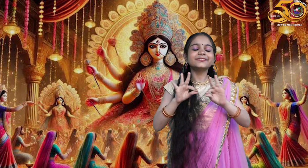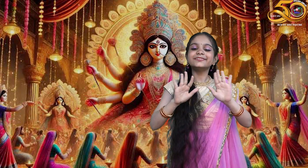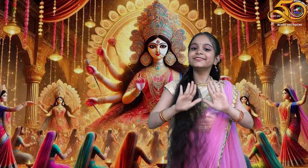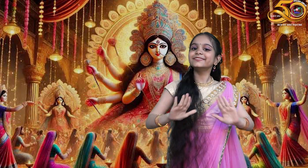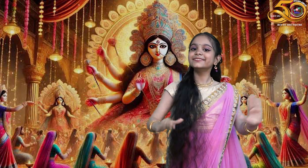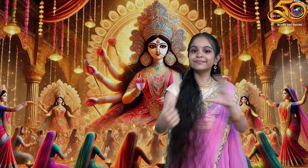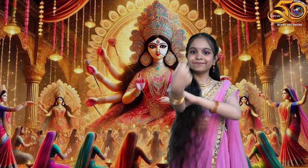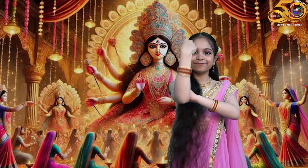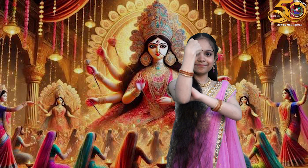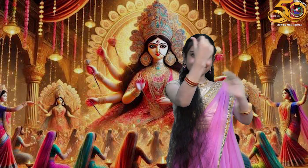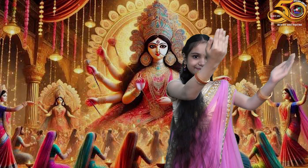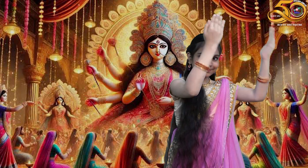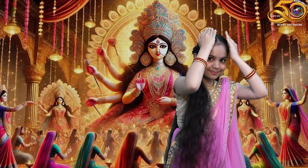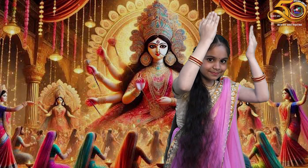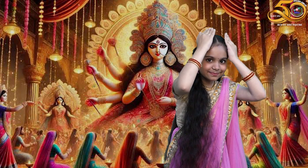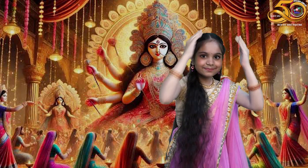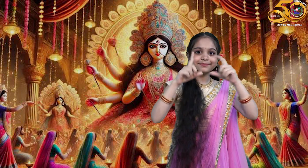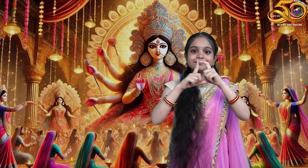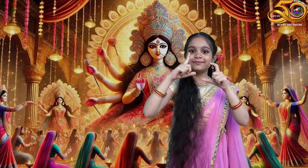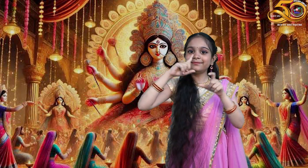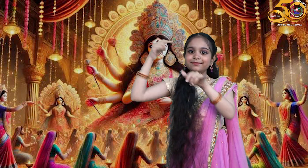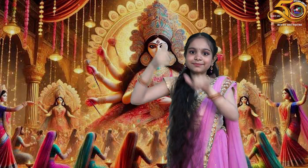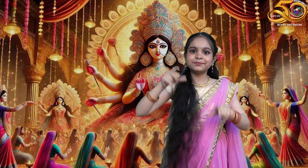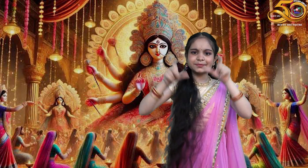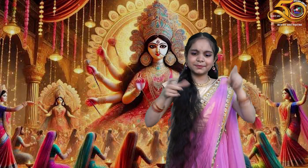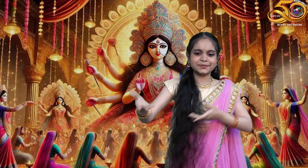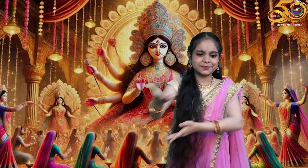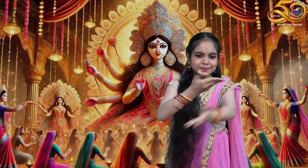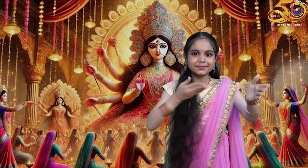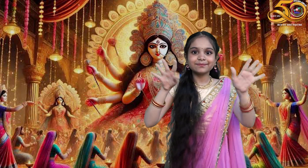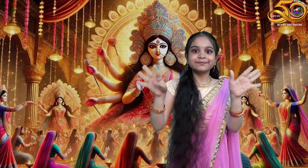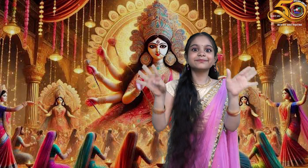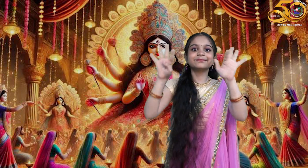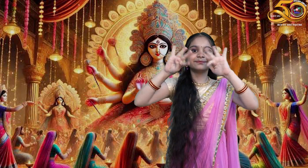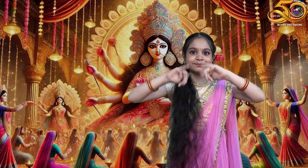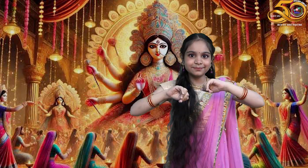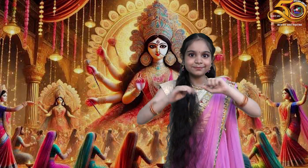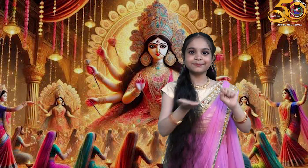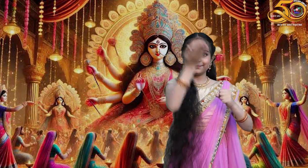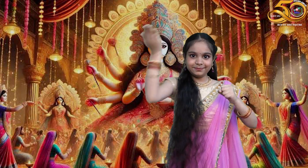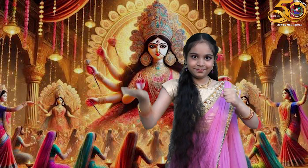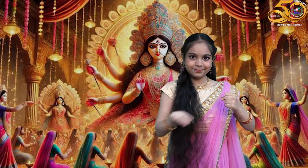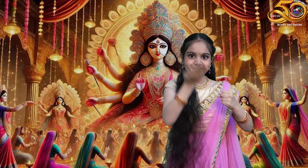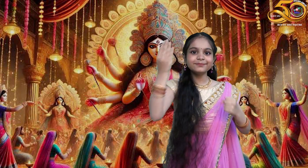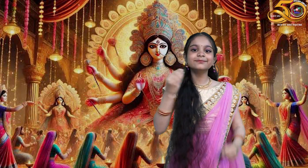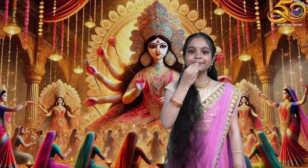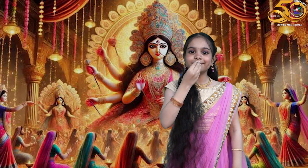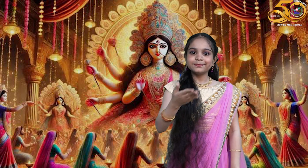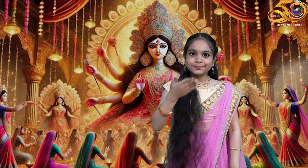पर्व शान्ती और शक्ती का प्रतीक होता है नवरात्री के इन नौ दिनों में हम सभी मादुर्गा की पूजा अर्चना करते हैं